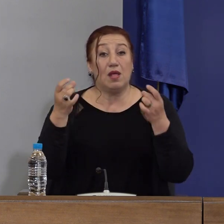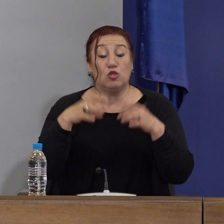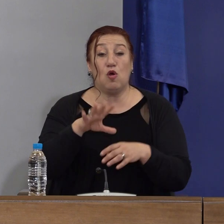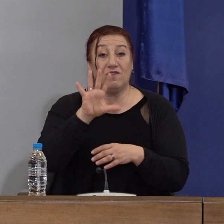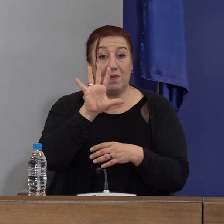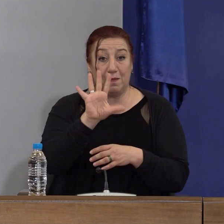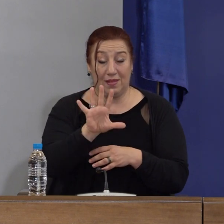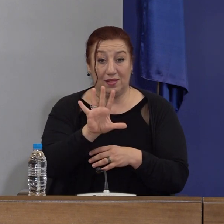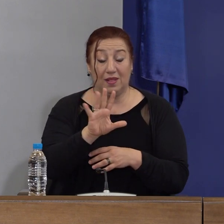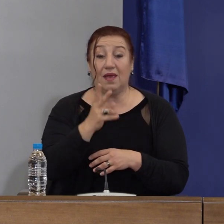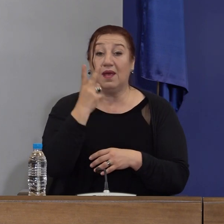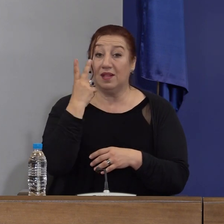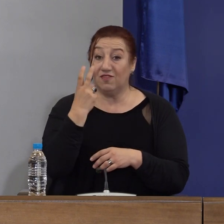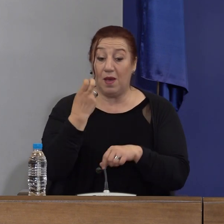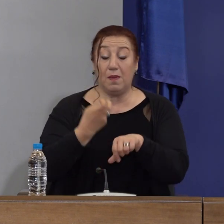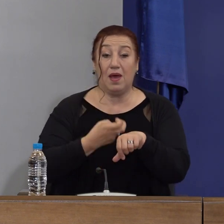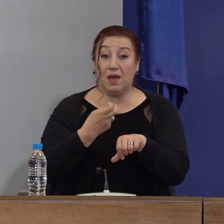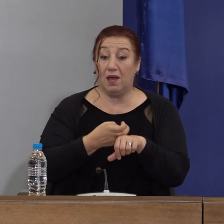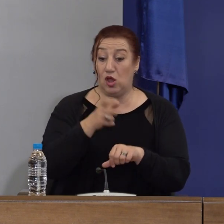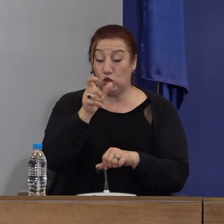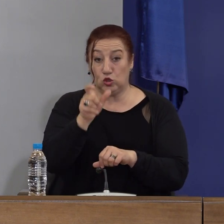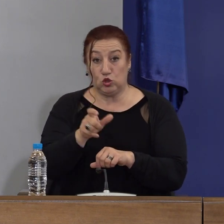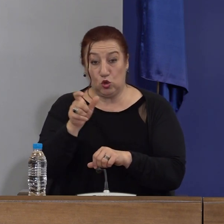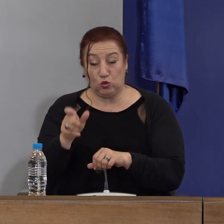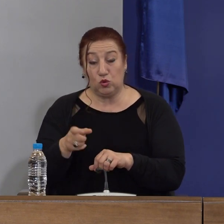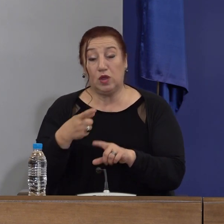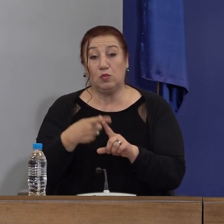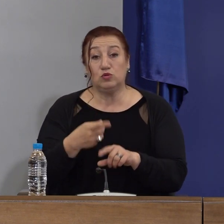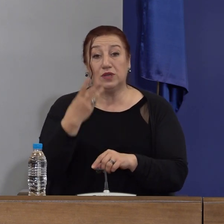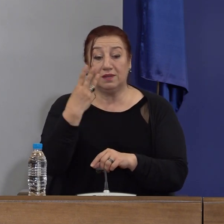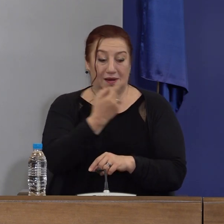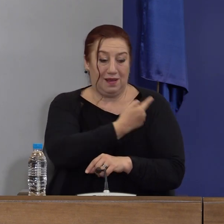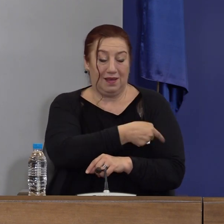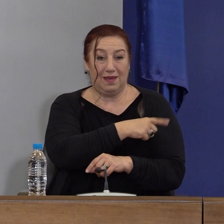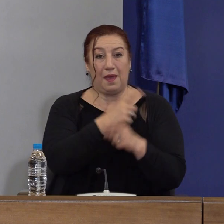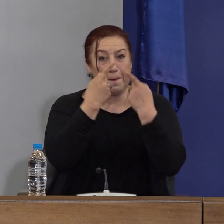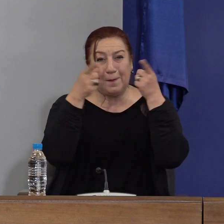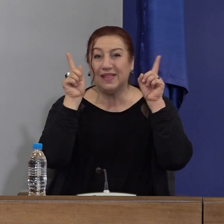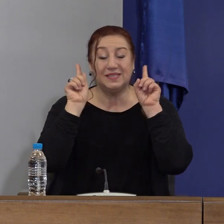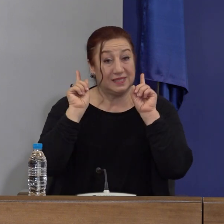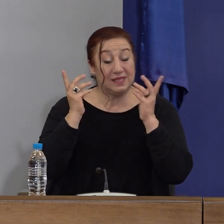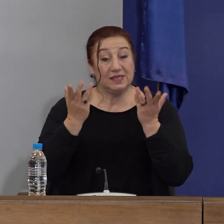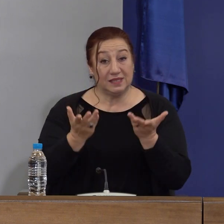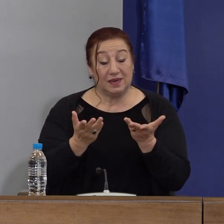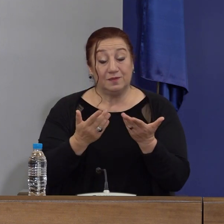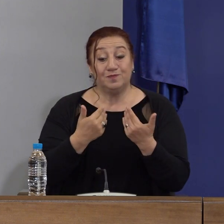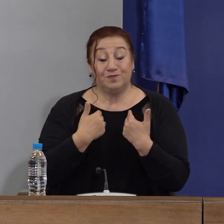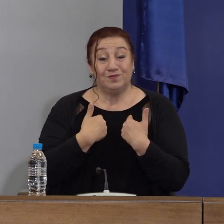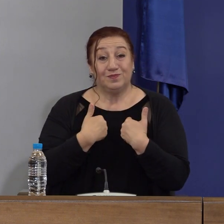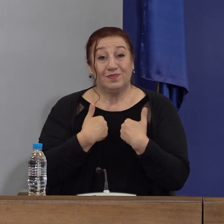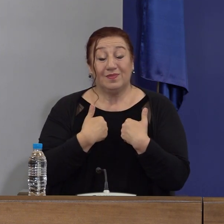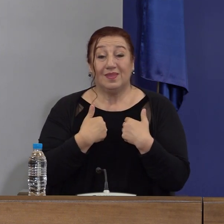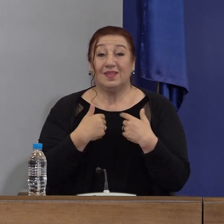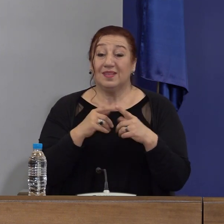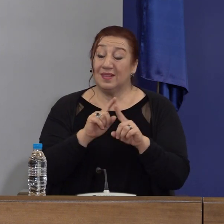2 сестри, 2 лекари и 3 сестри. Тоест, не трябва да